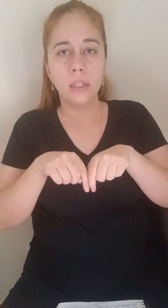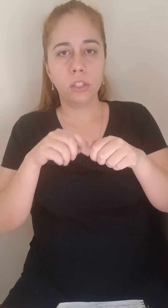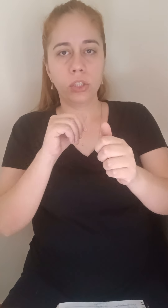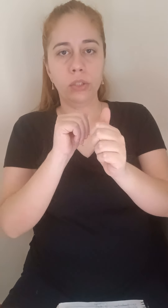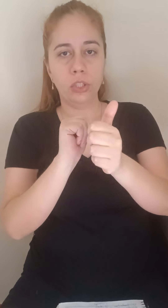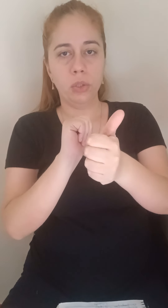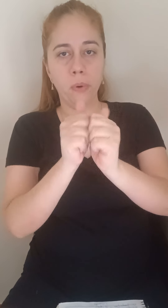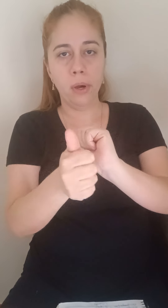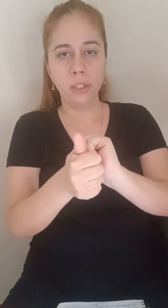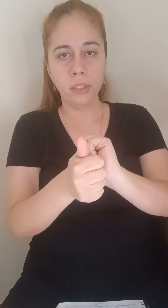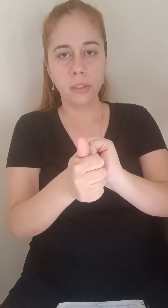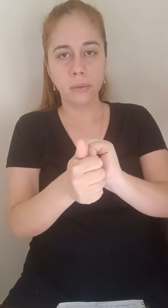quadra de esportes,